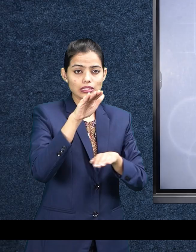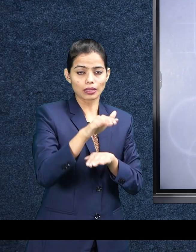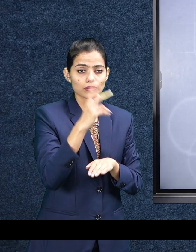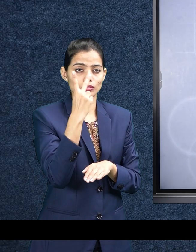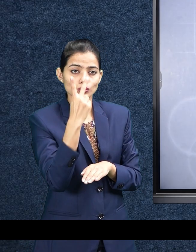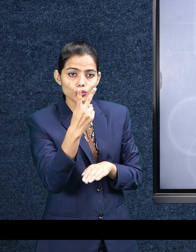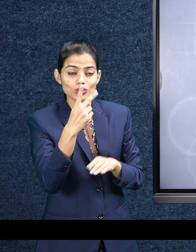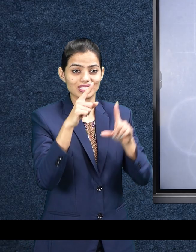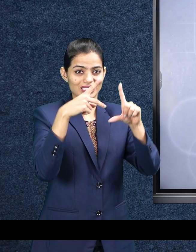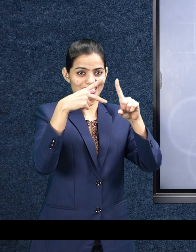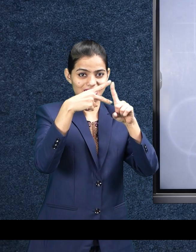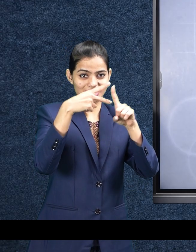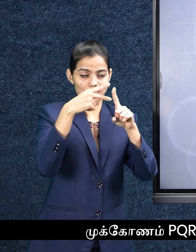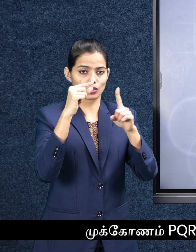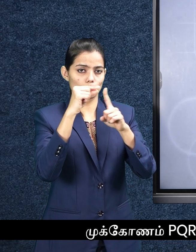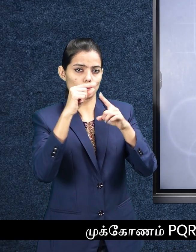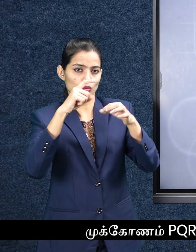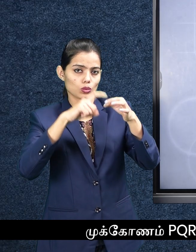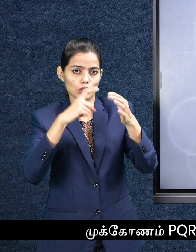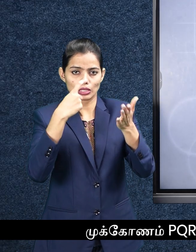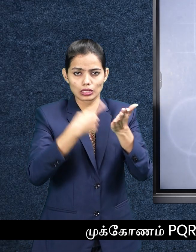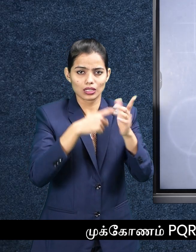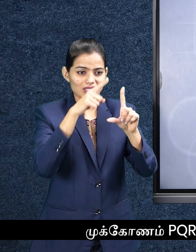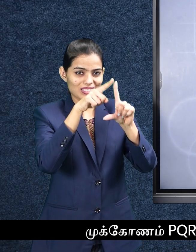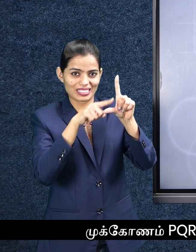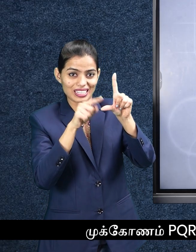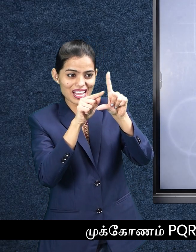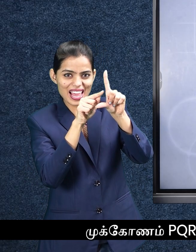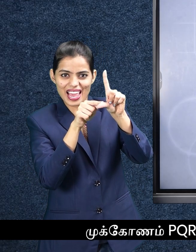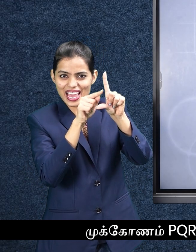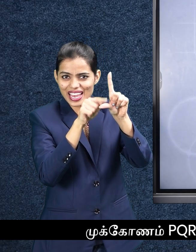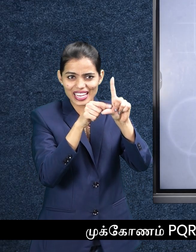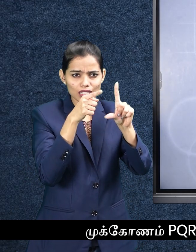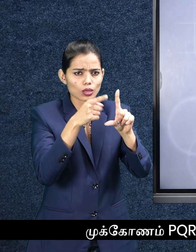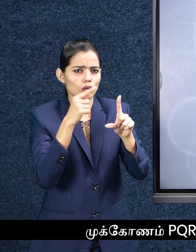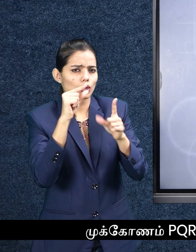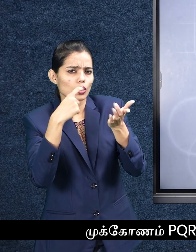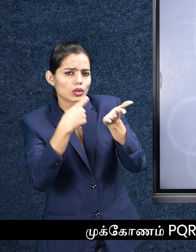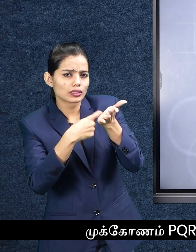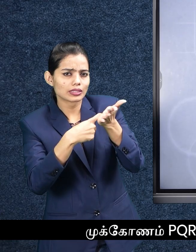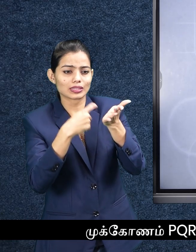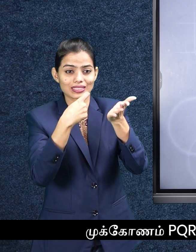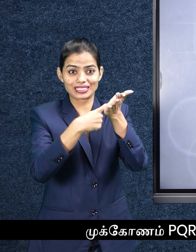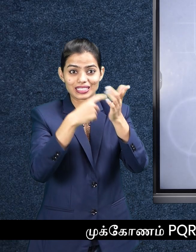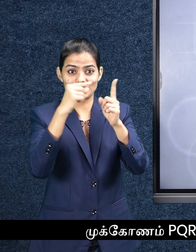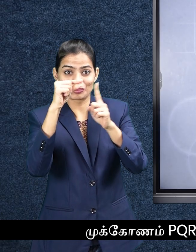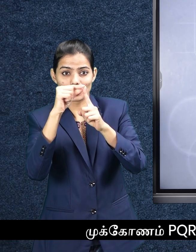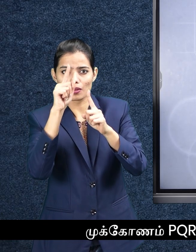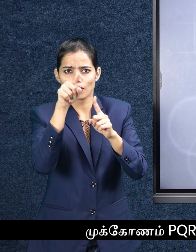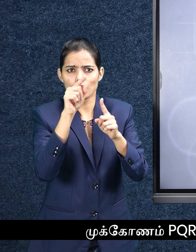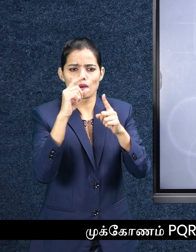படி 2 முக்கோணம் PQR. R